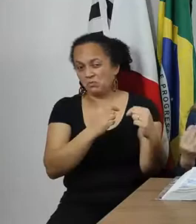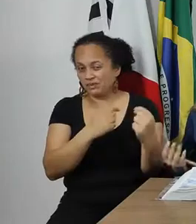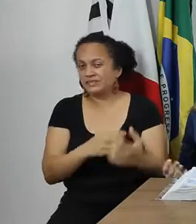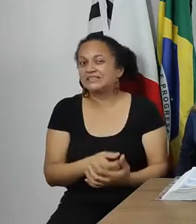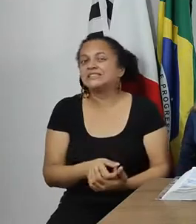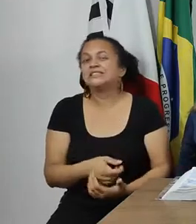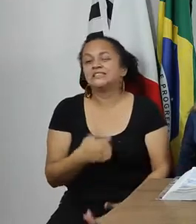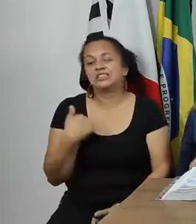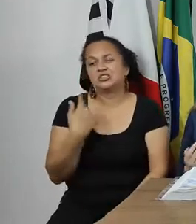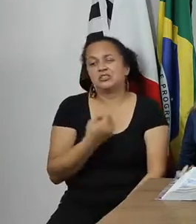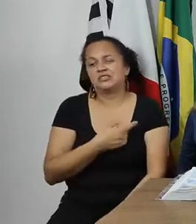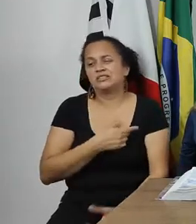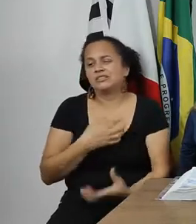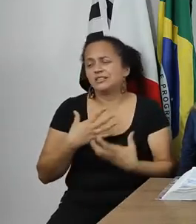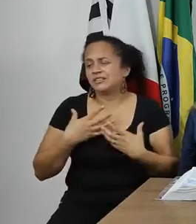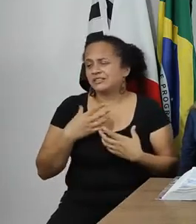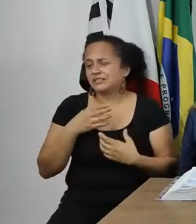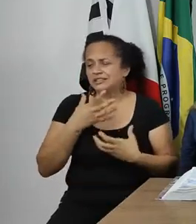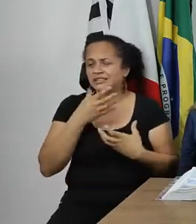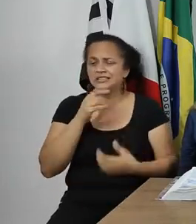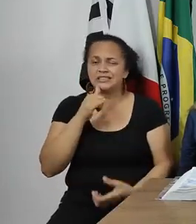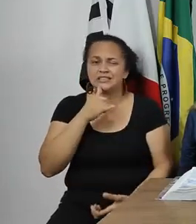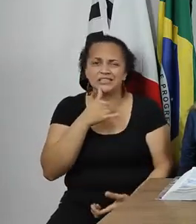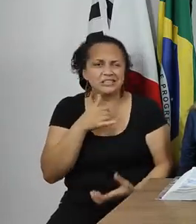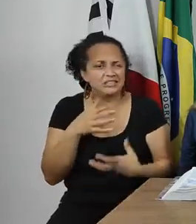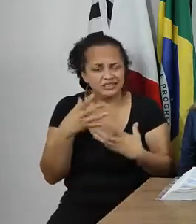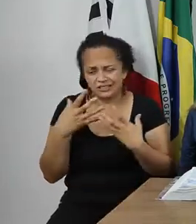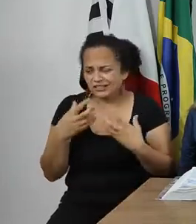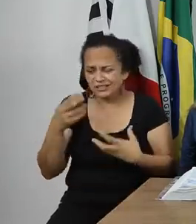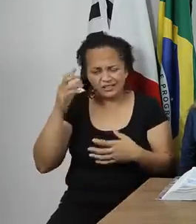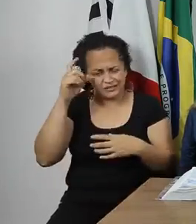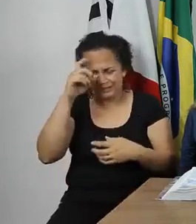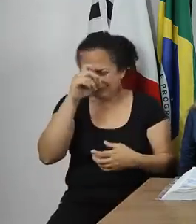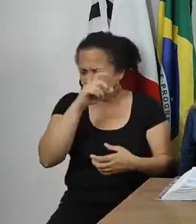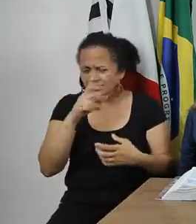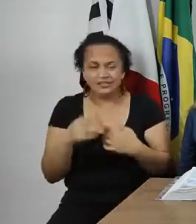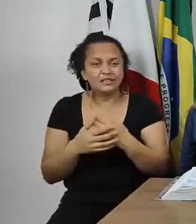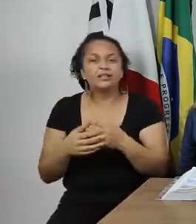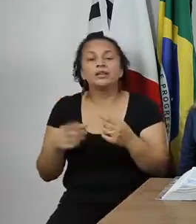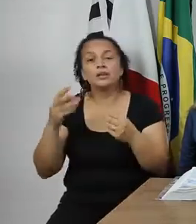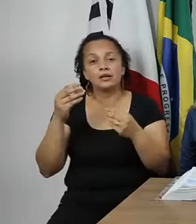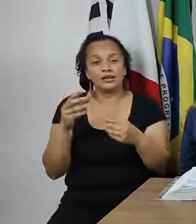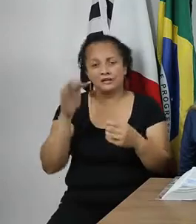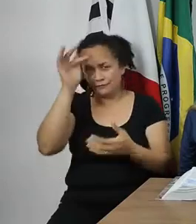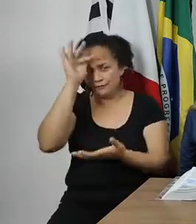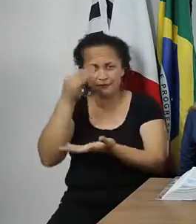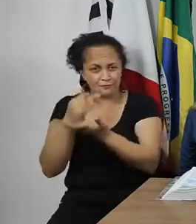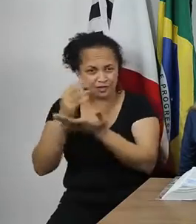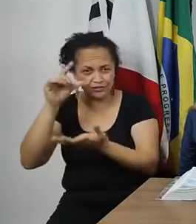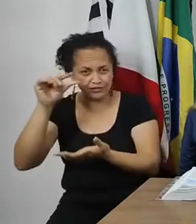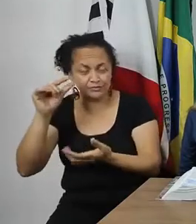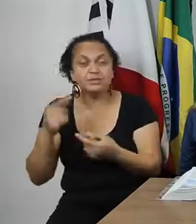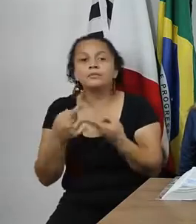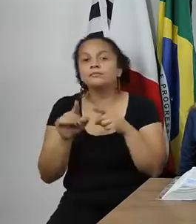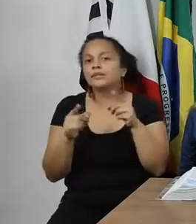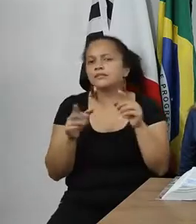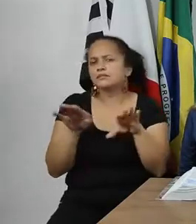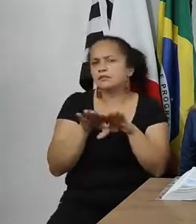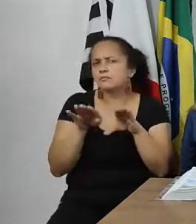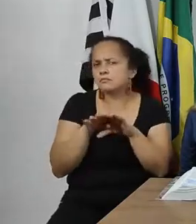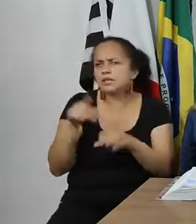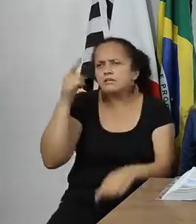gente pare, que a gente perca a nossa fé. Mas muitas vezes está atuando aqui na nossa mente. Eu não consigo, eu não